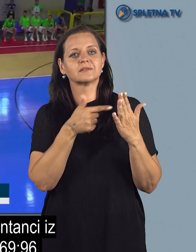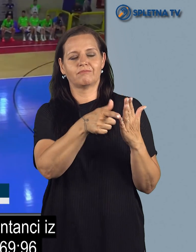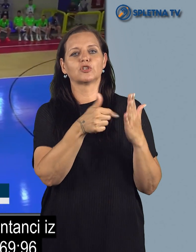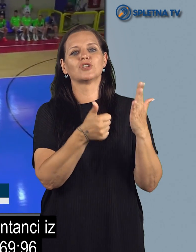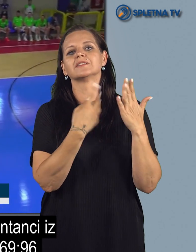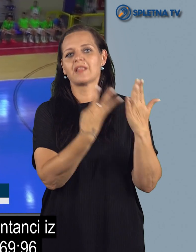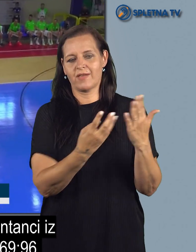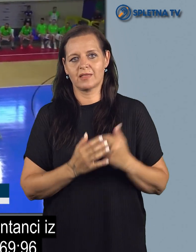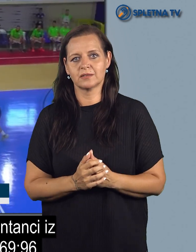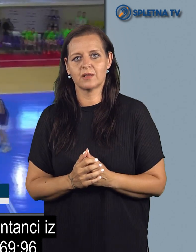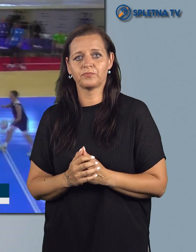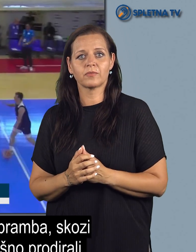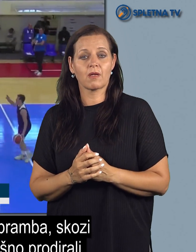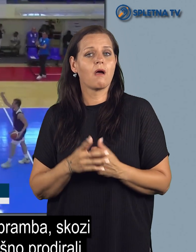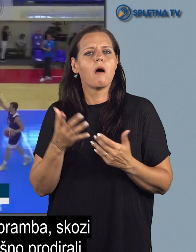69-96.